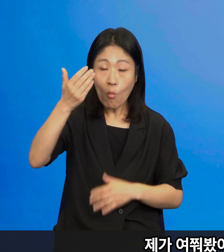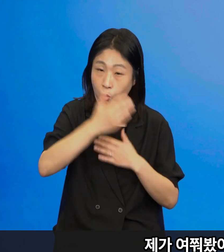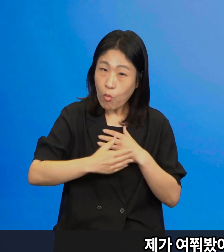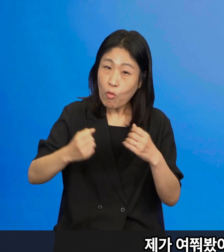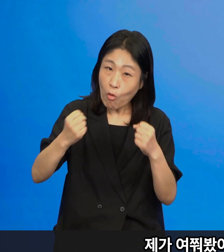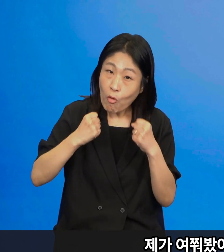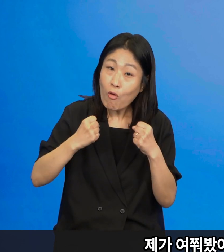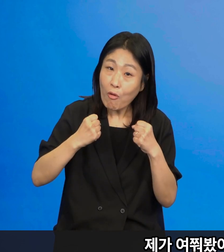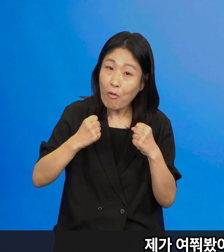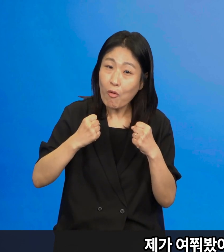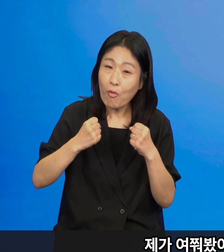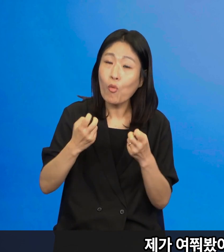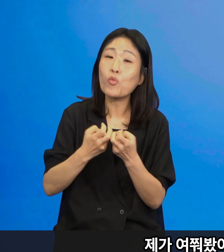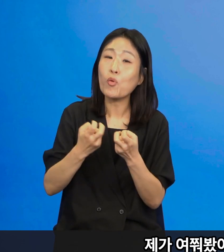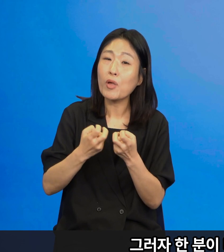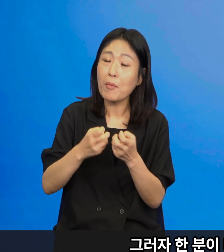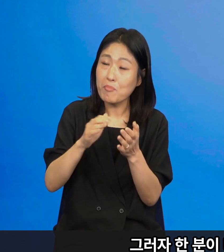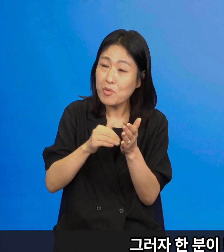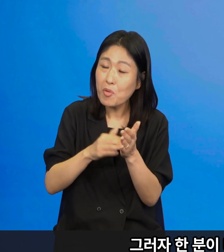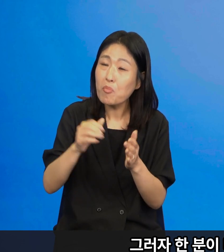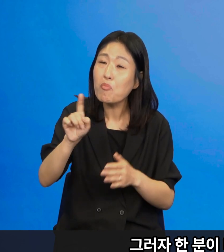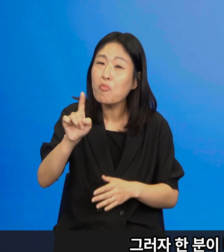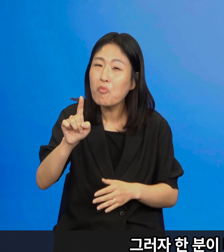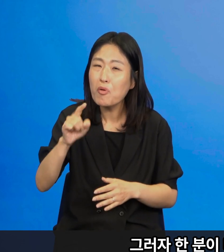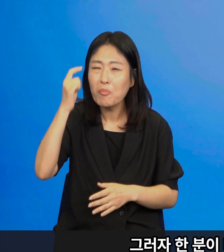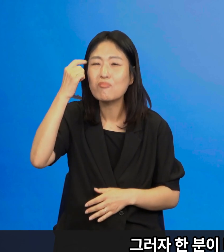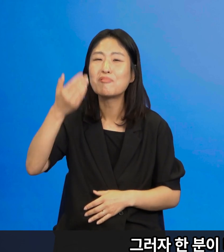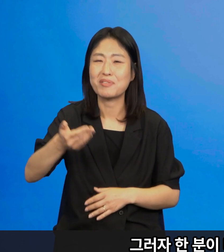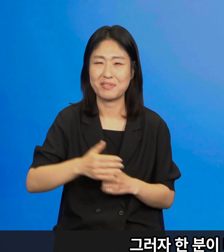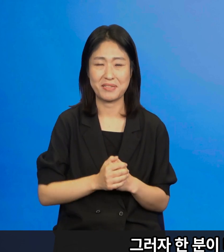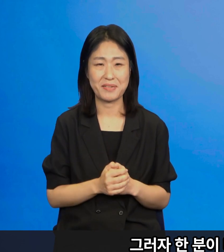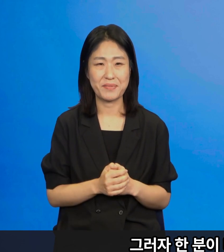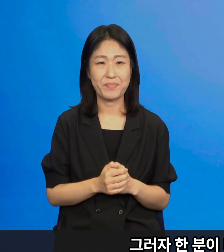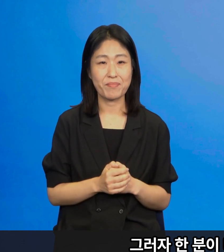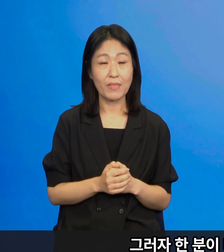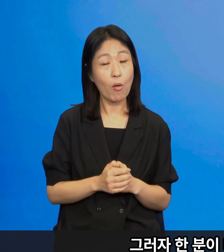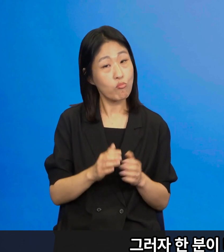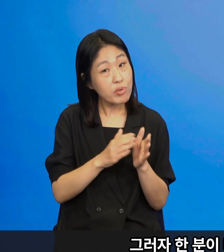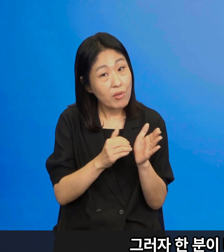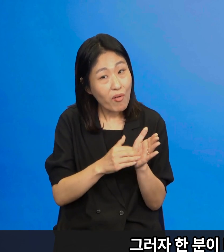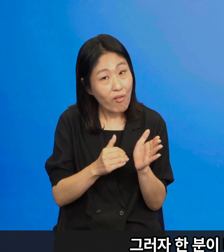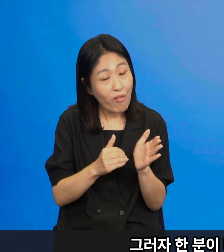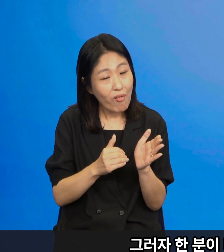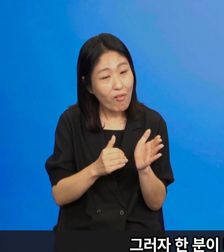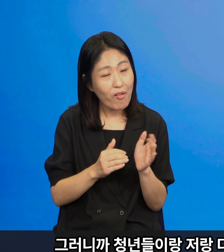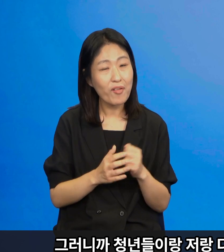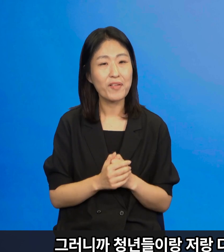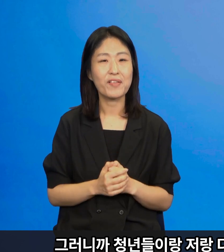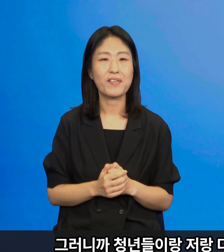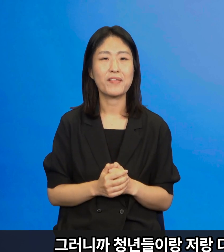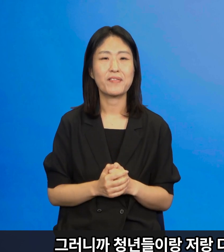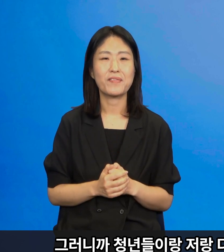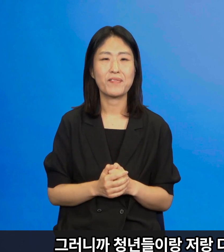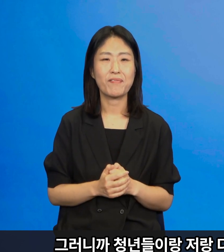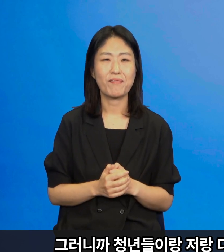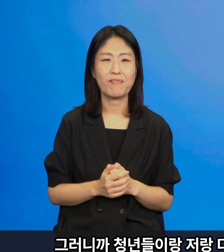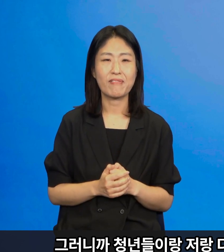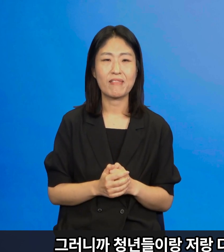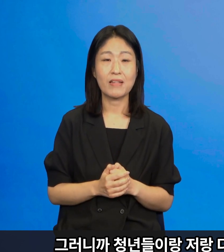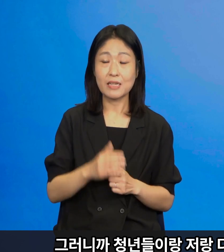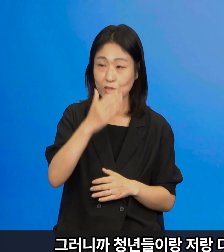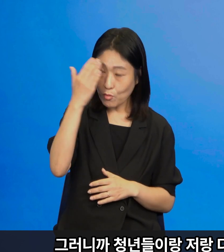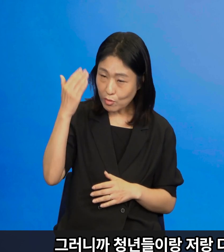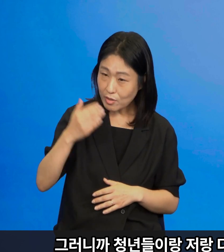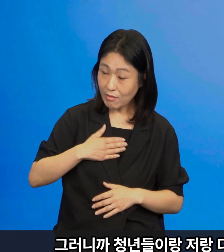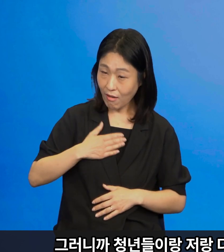제가 여쭤봤어요. 비결이 있나요? 그러자 그분이, 한 분이 비결? 그러는 거예요. 그러니까